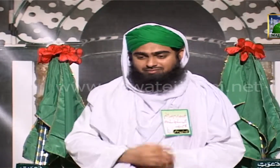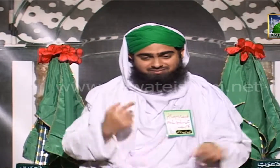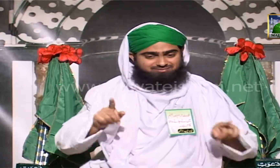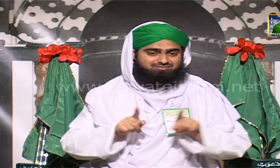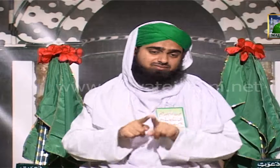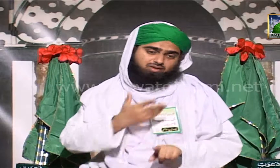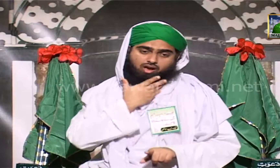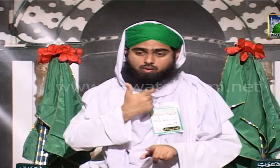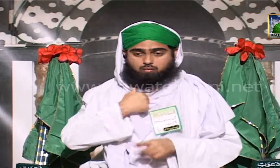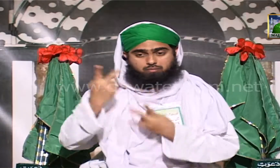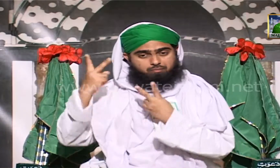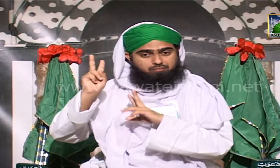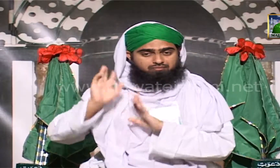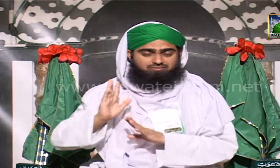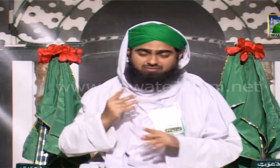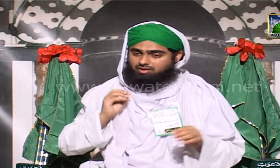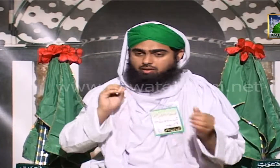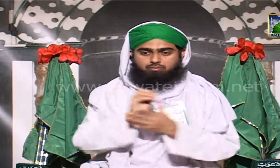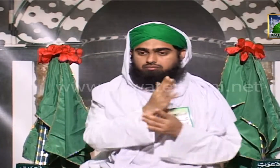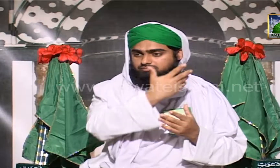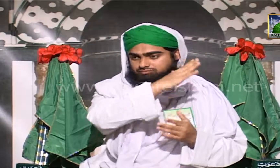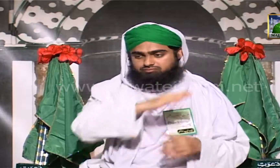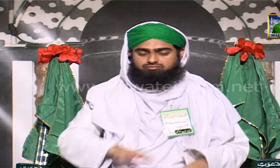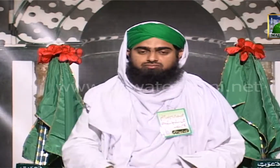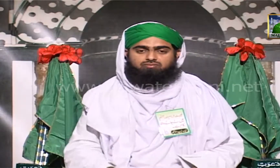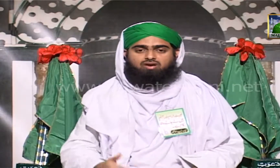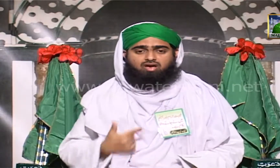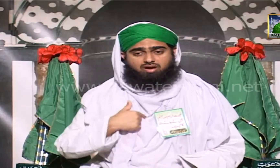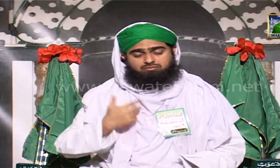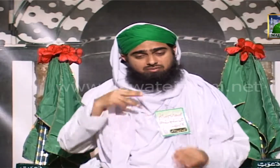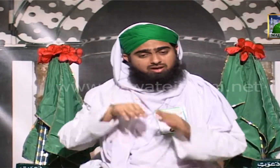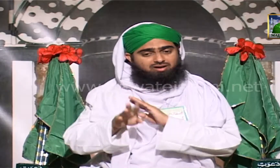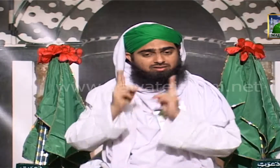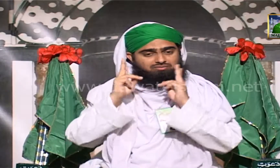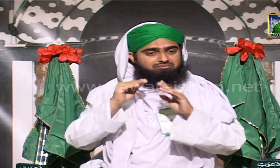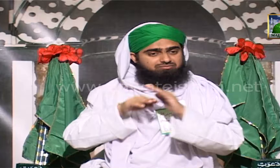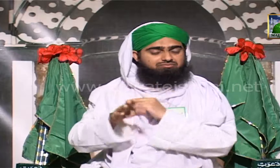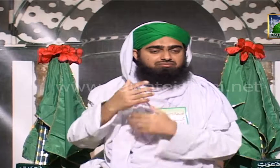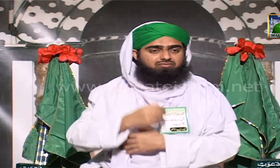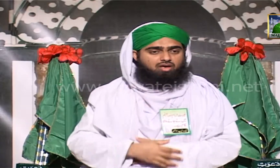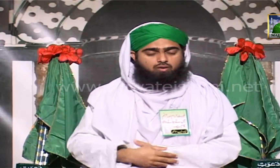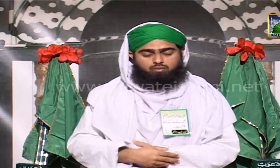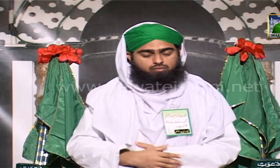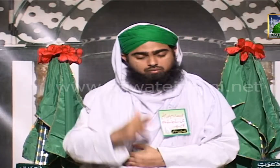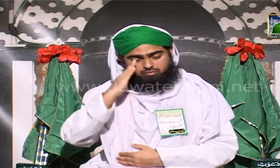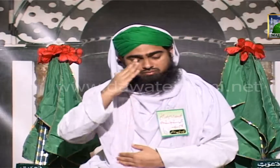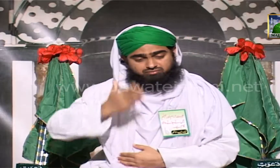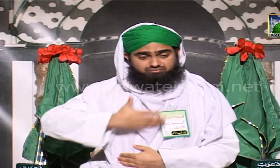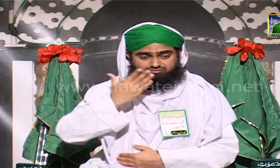لیے عام طور پر رک جاتا ہوں اور میں بھاگتا نہیں، ورنہ مجھے کسی نے روکنا ہے. مجھے کوئی تنخواہ تو دیتا نہیں جو میری تنخواہ کاٹ لے گا، لیکن درود شریف